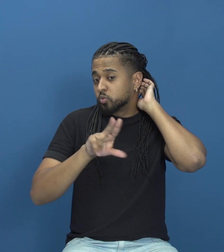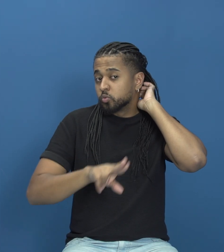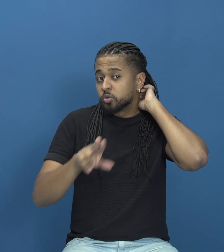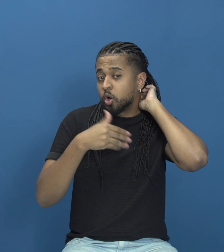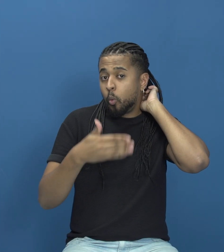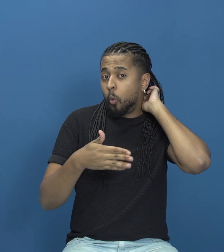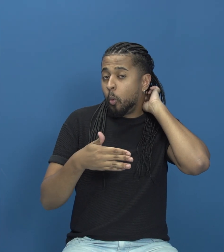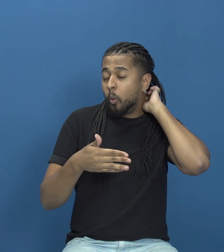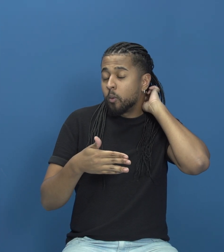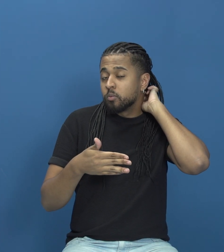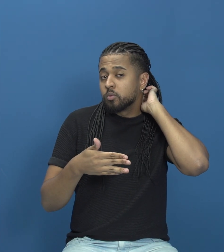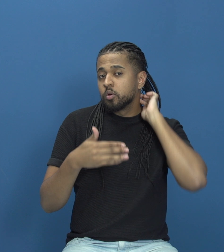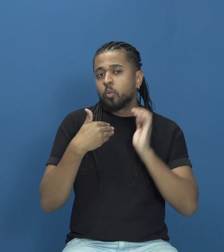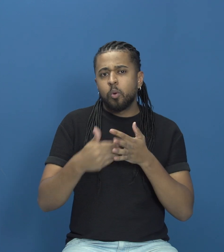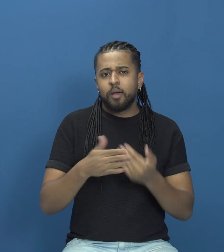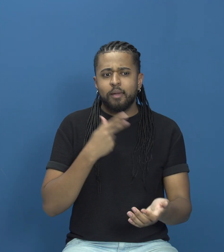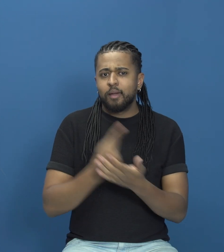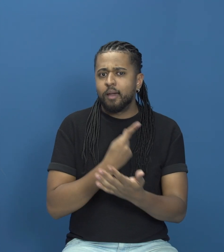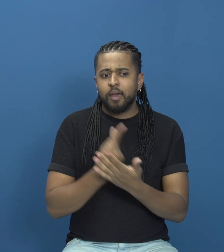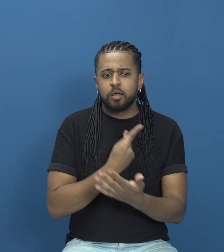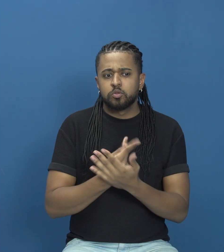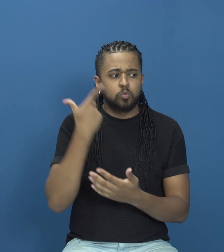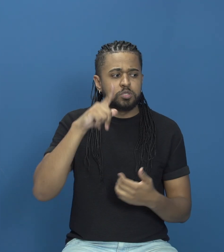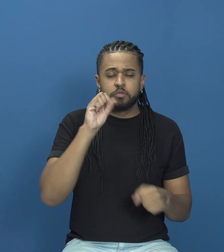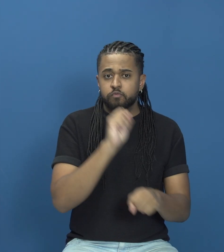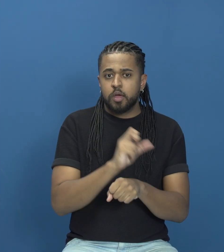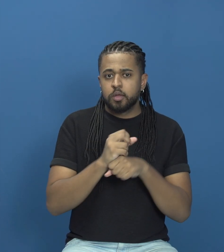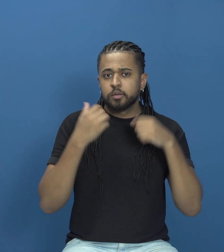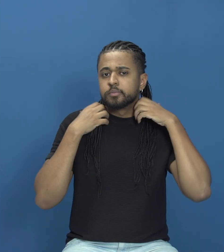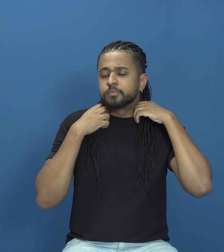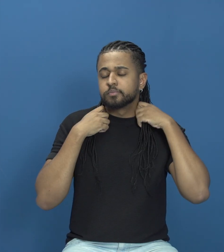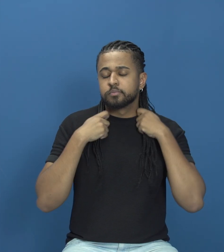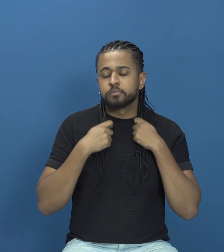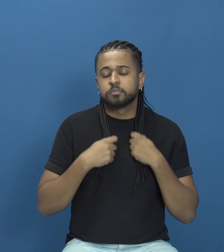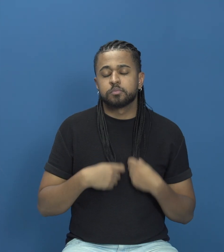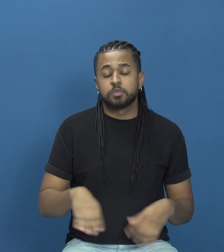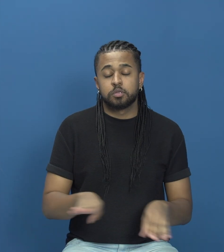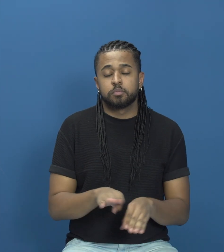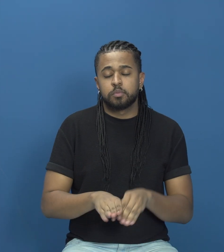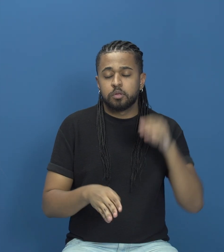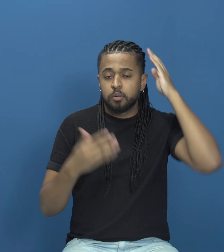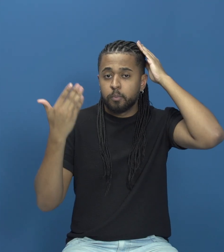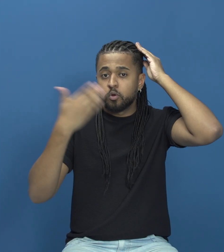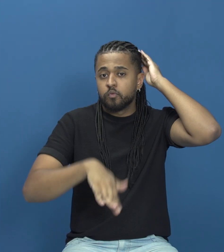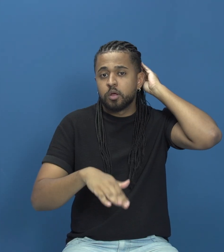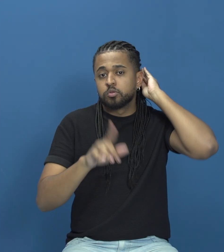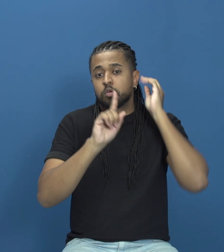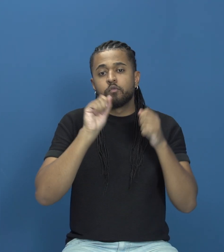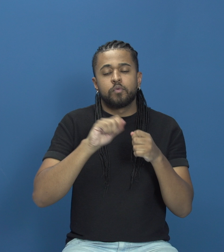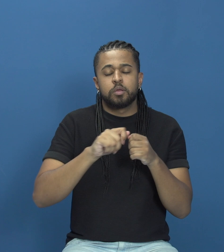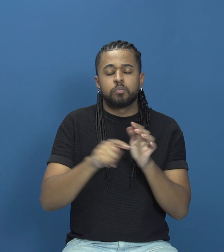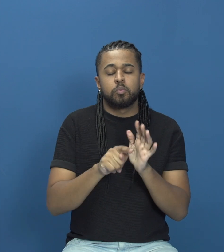de quaisquer outros meios ilícitos para obtenção da vaga, ficando comprovado que não faz jus